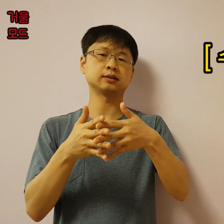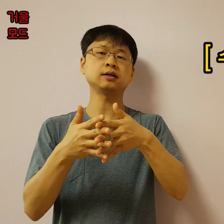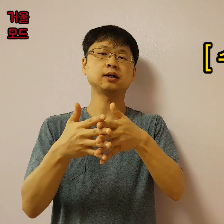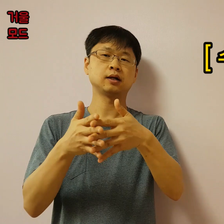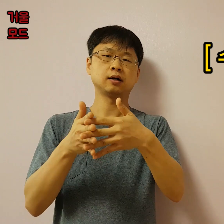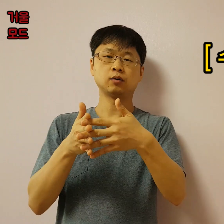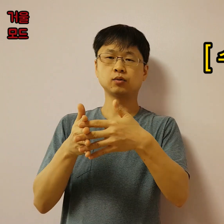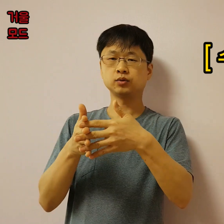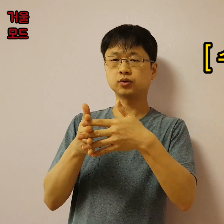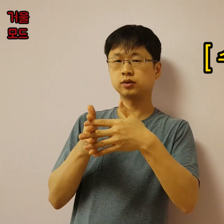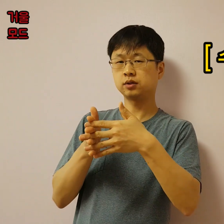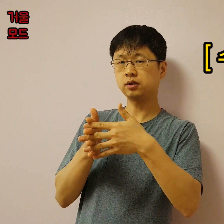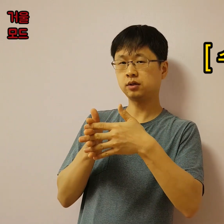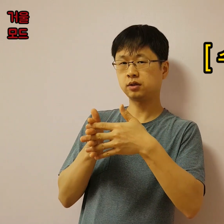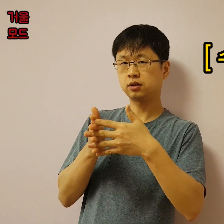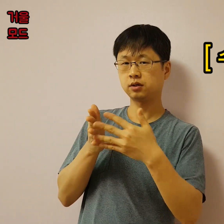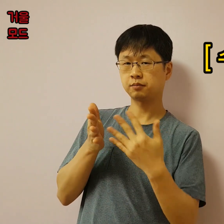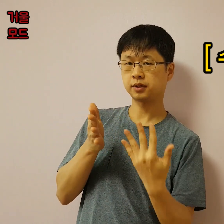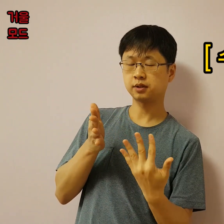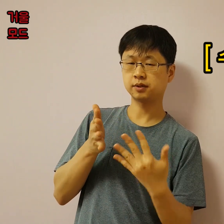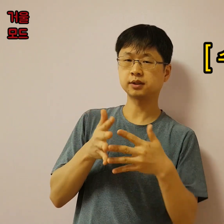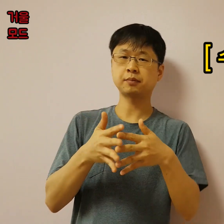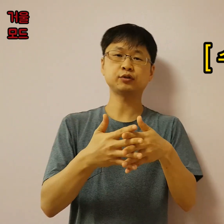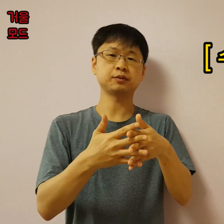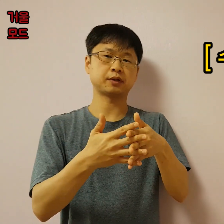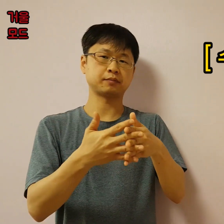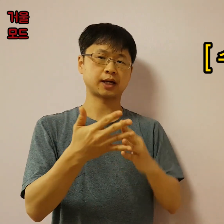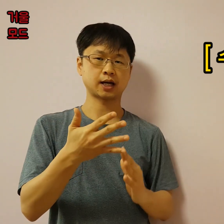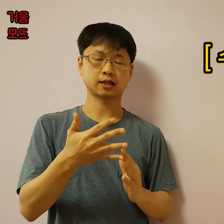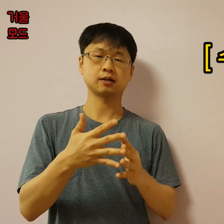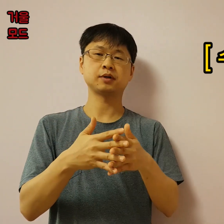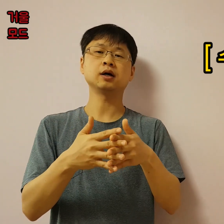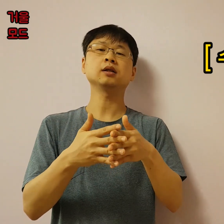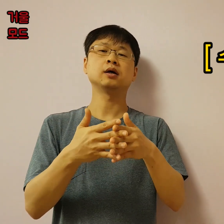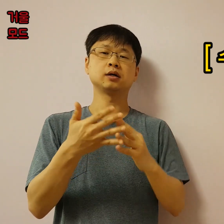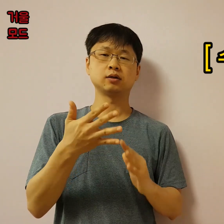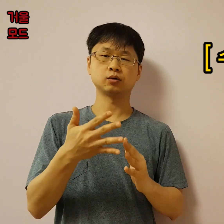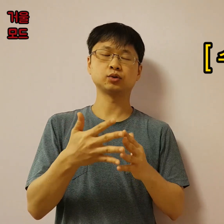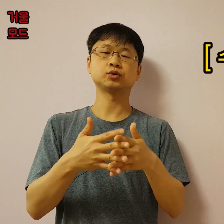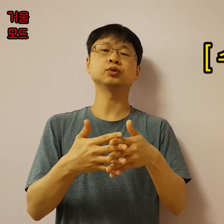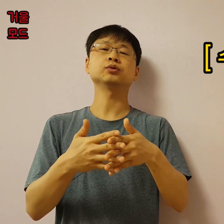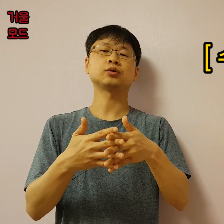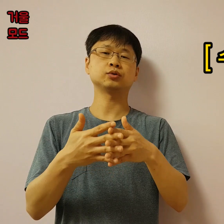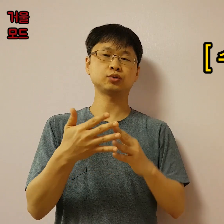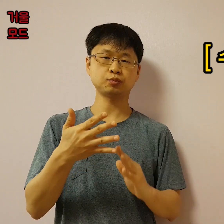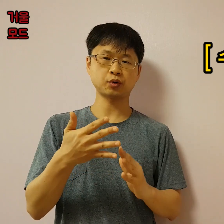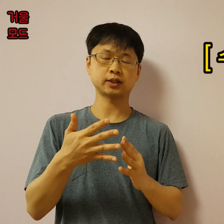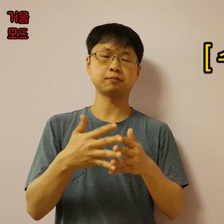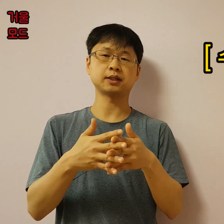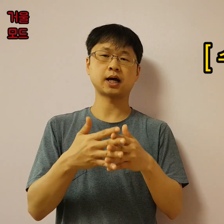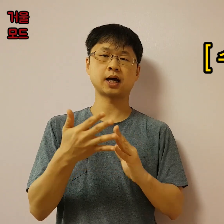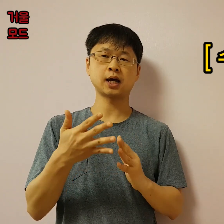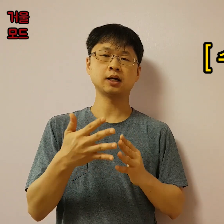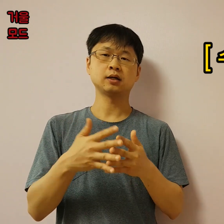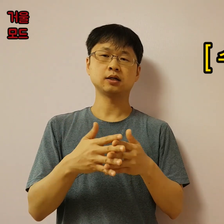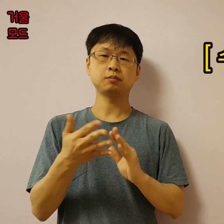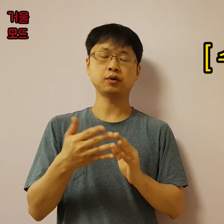것을 오른손을 비틀면서 빼주시면 됩니다. 그러면 영수증 또는 수표가 됩니다. 이